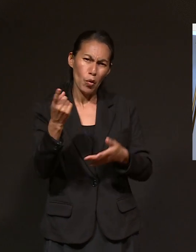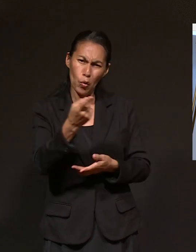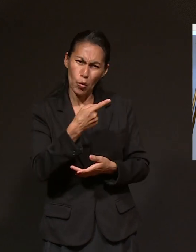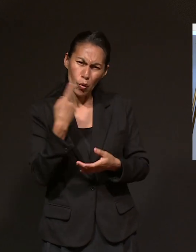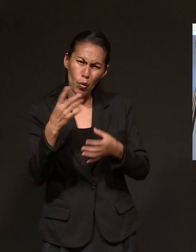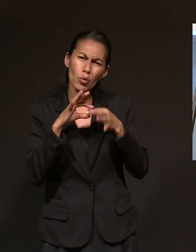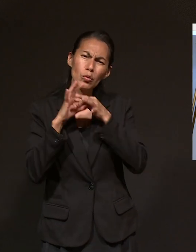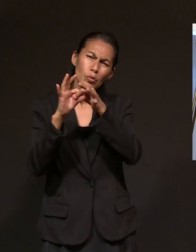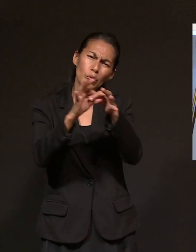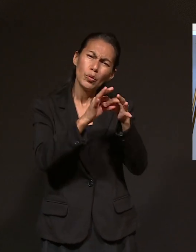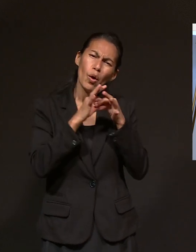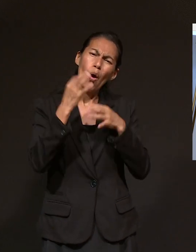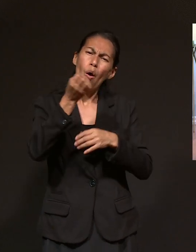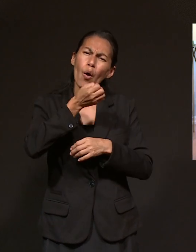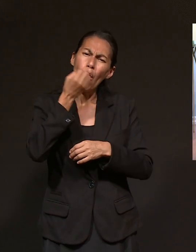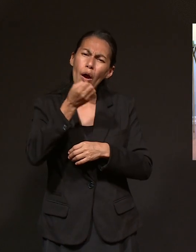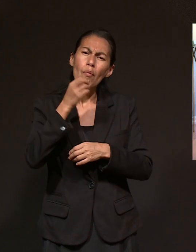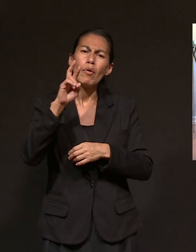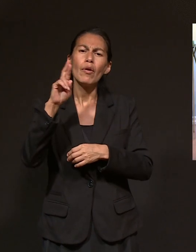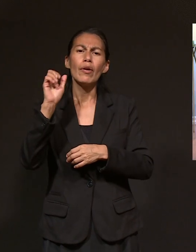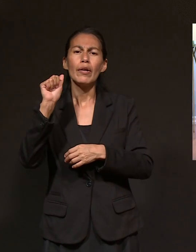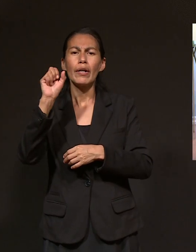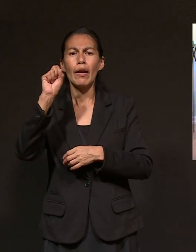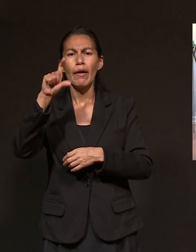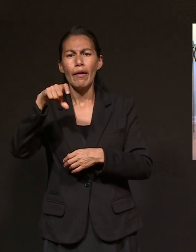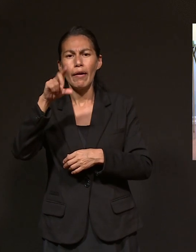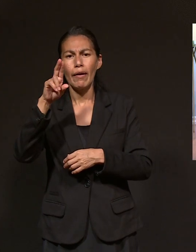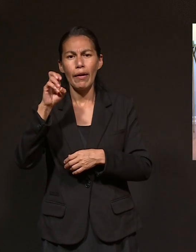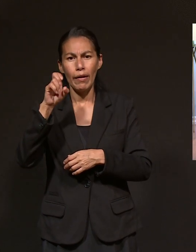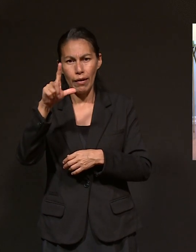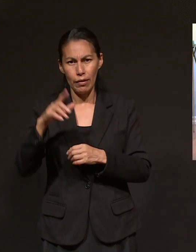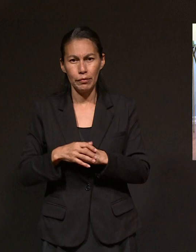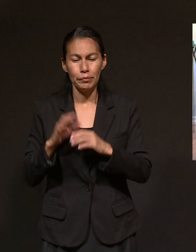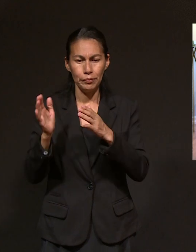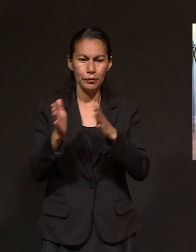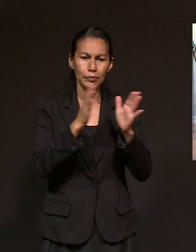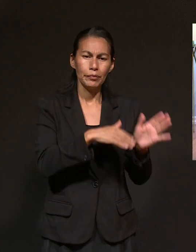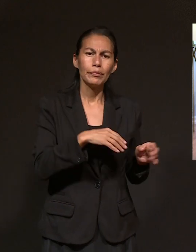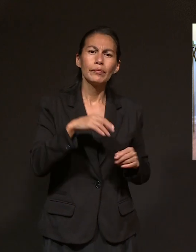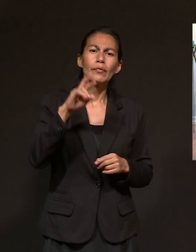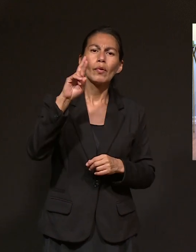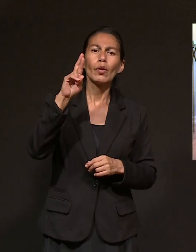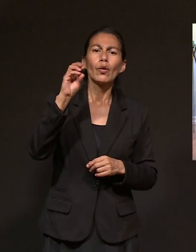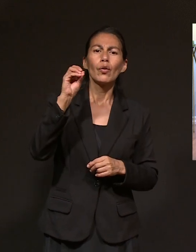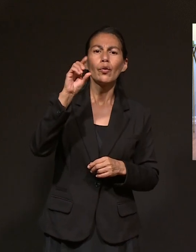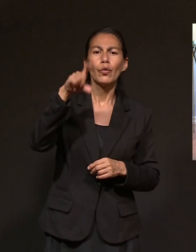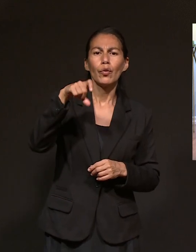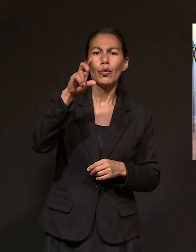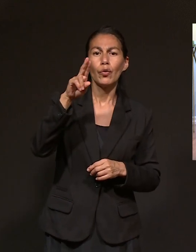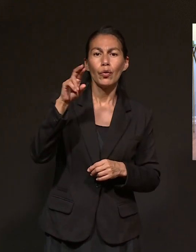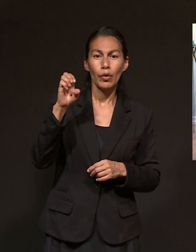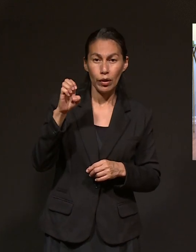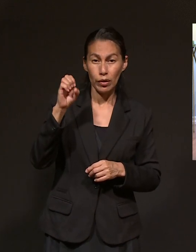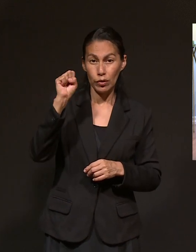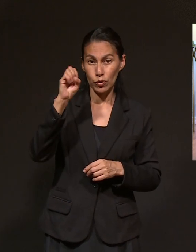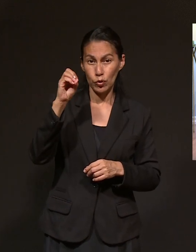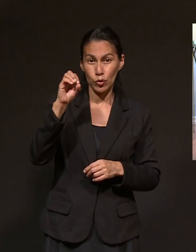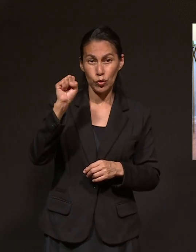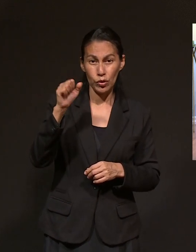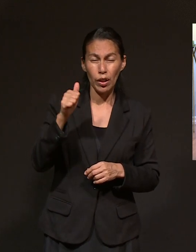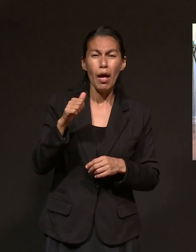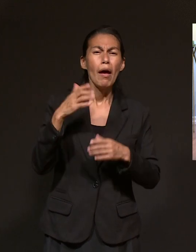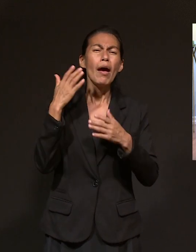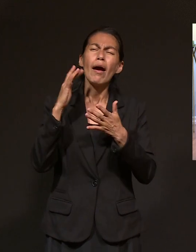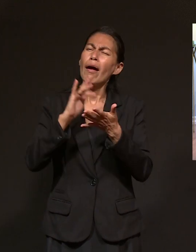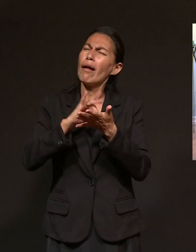oración por Raquel Y vamos a orar todos los días por ella Roque Sosa Agradecemos